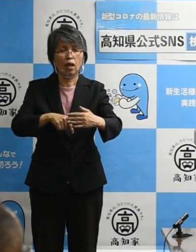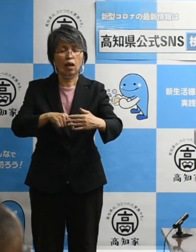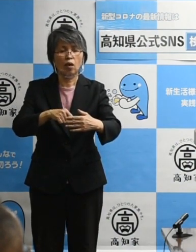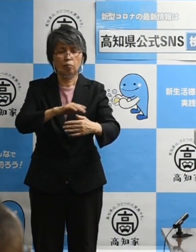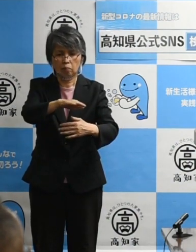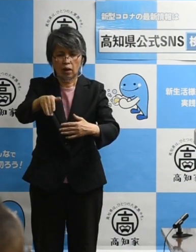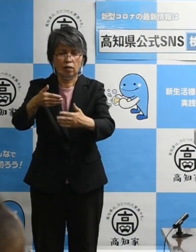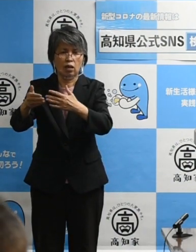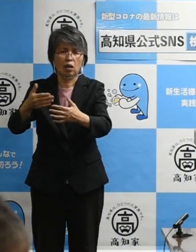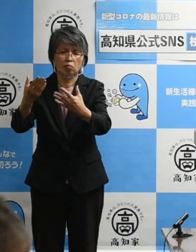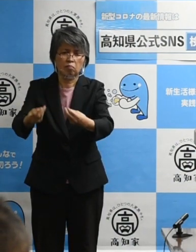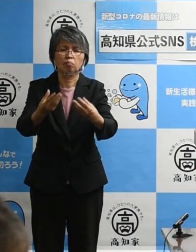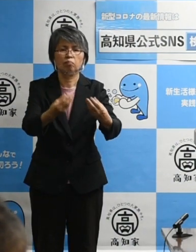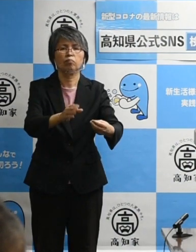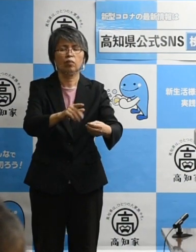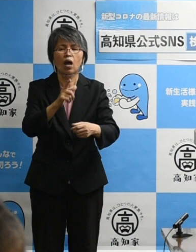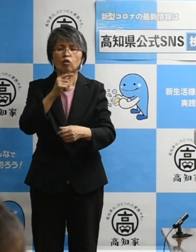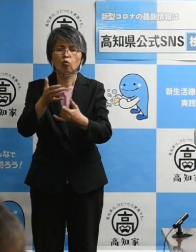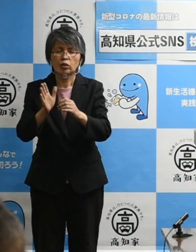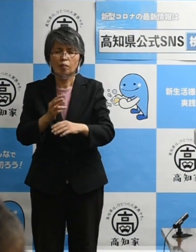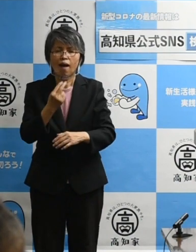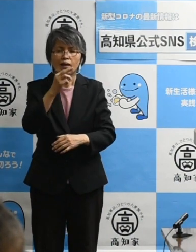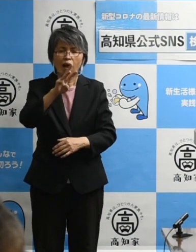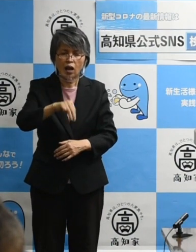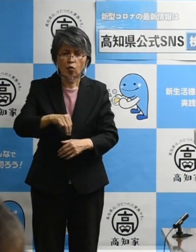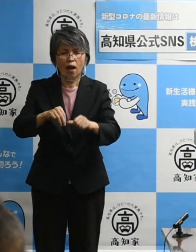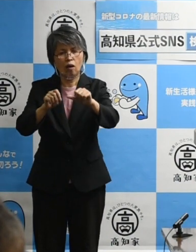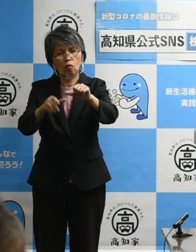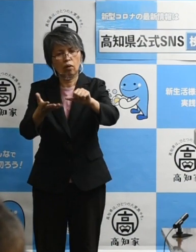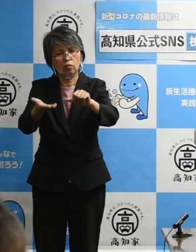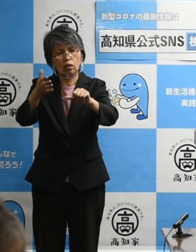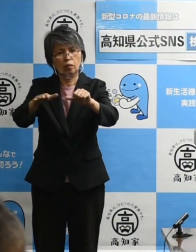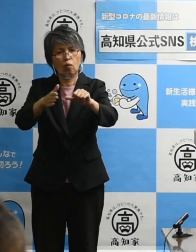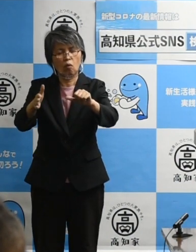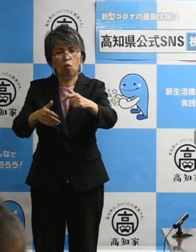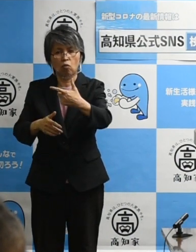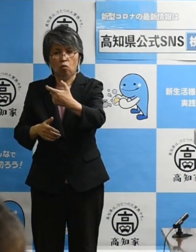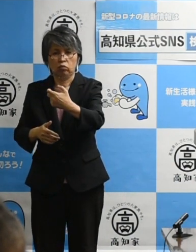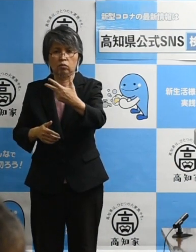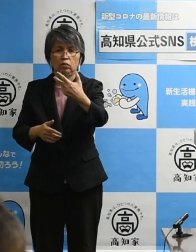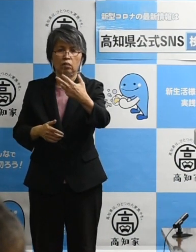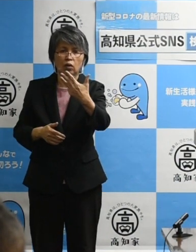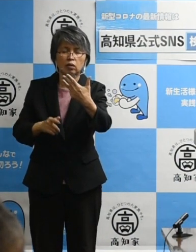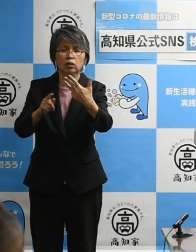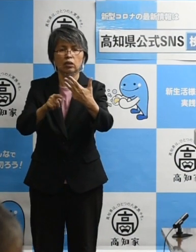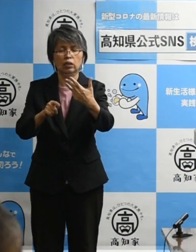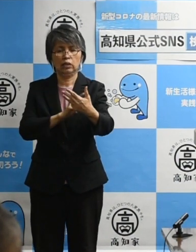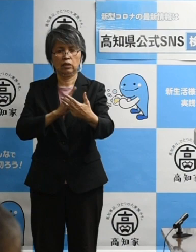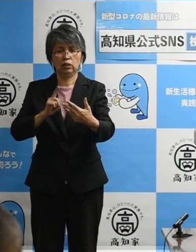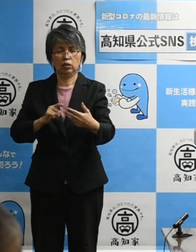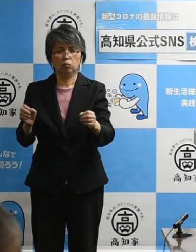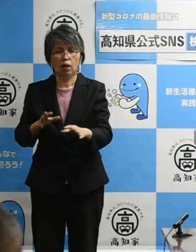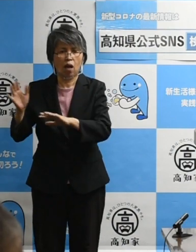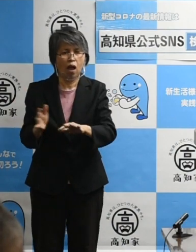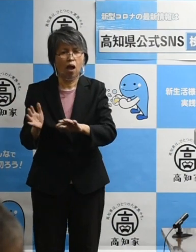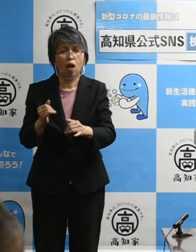日でありまして、この徳島県、香川県も5月の上旬にそれぞれ60人、78人、まあ、1日の瞬間風速み